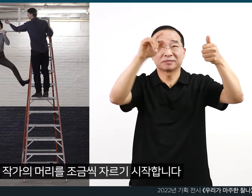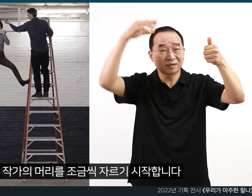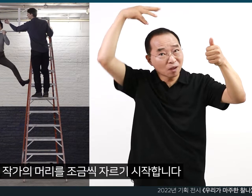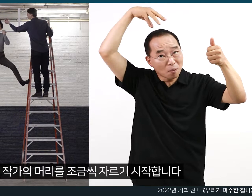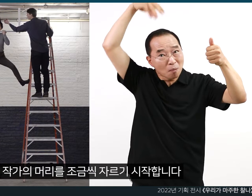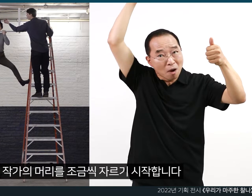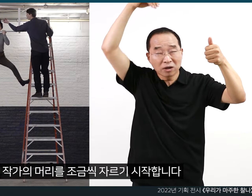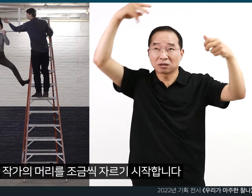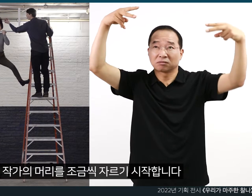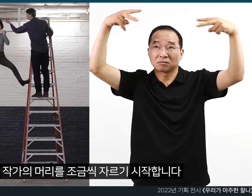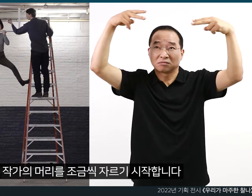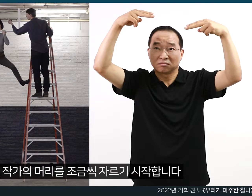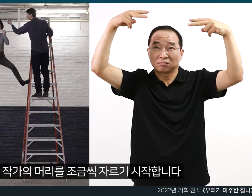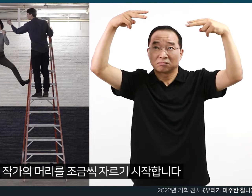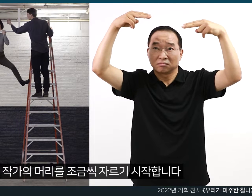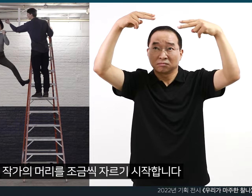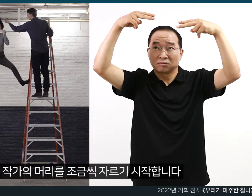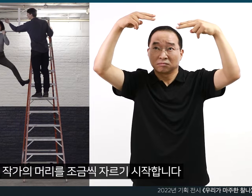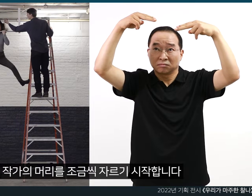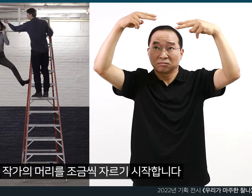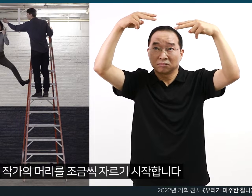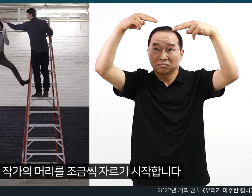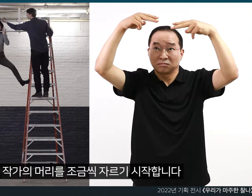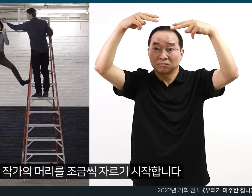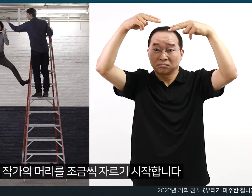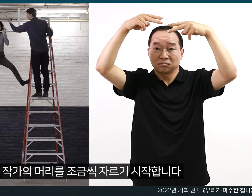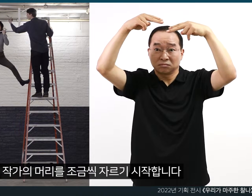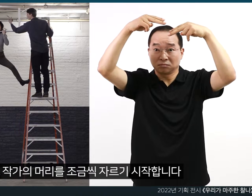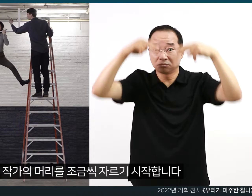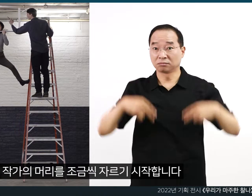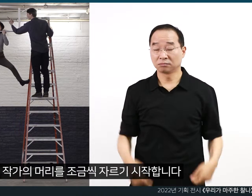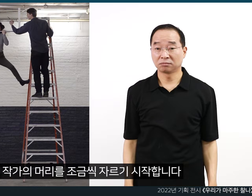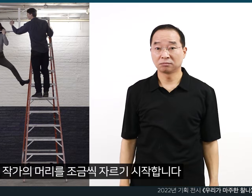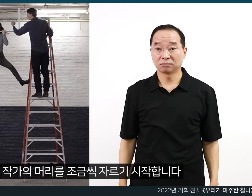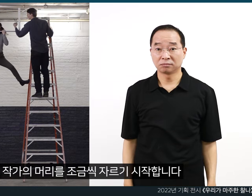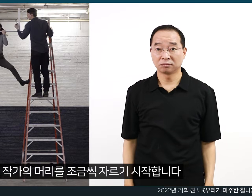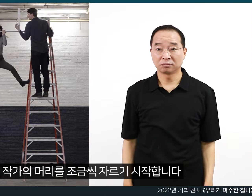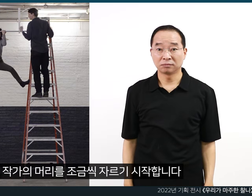가위로 작가의 머리를 조금씩 자르기 시작합니다.